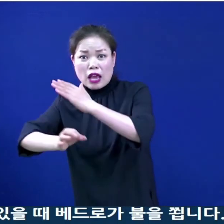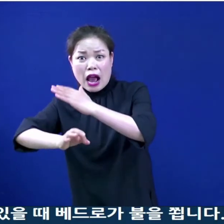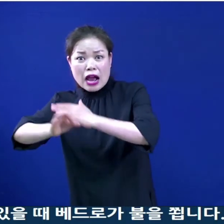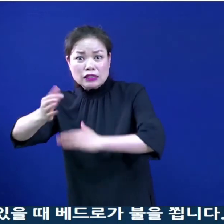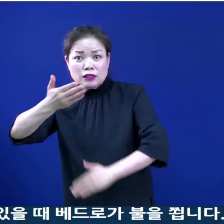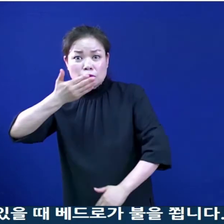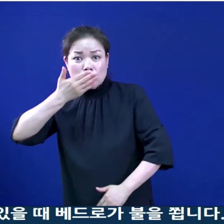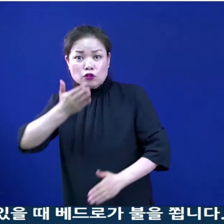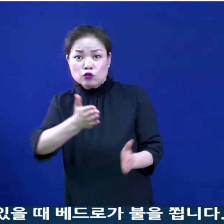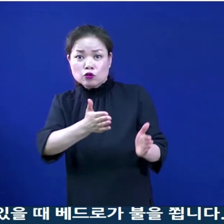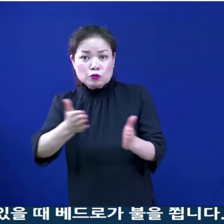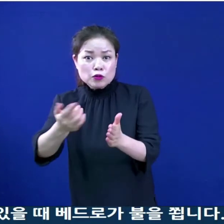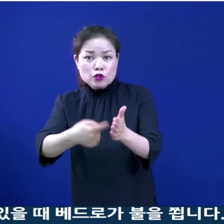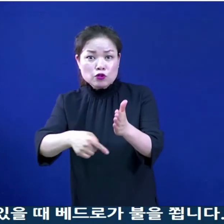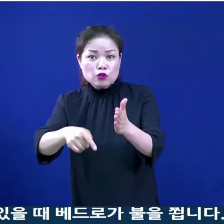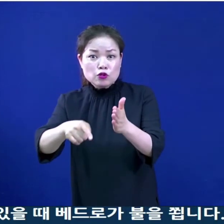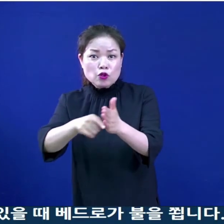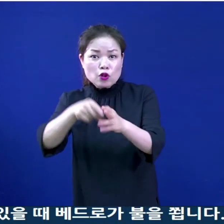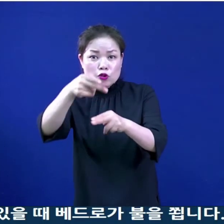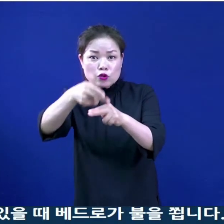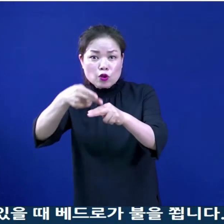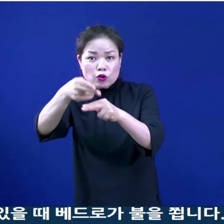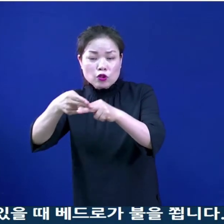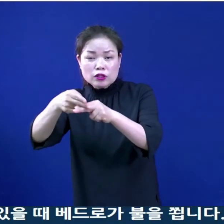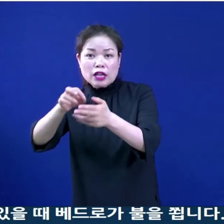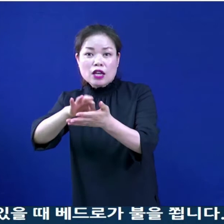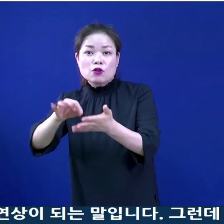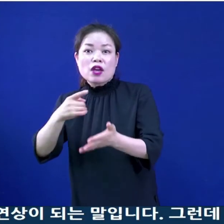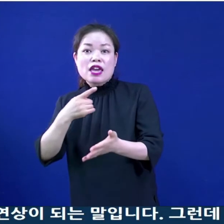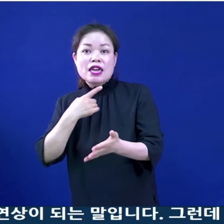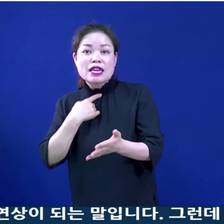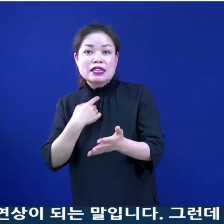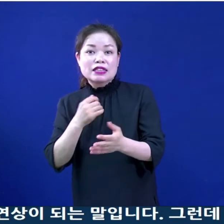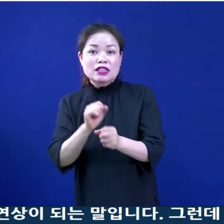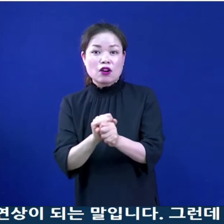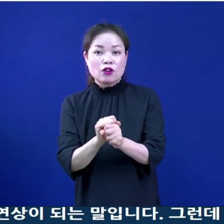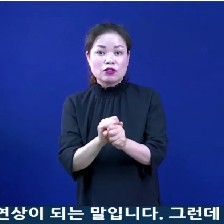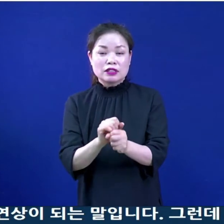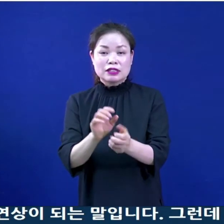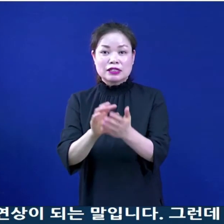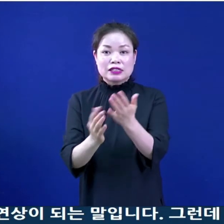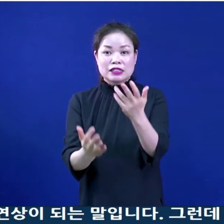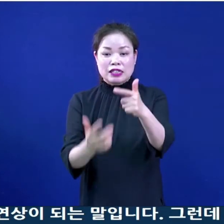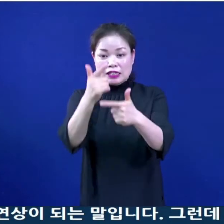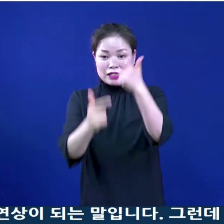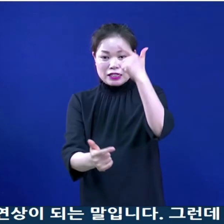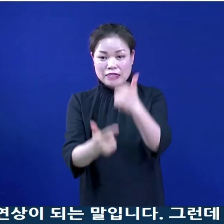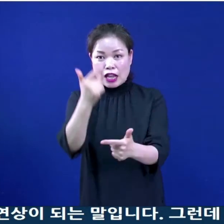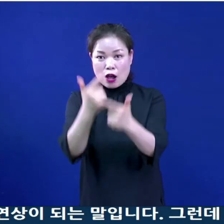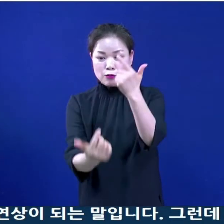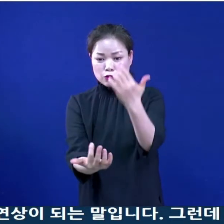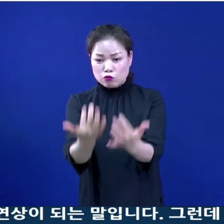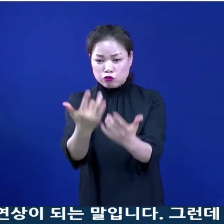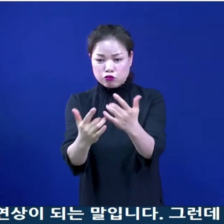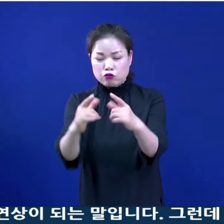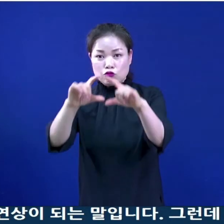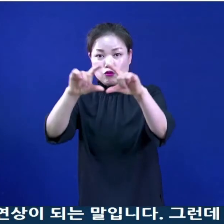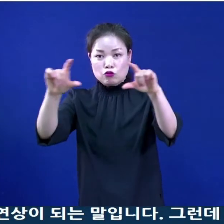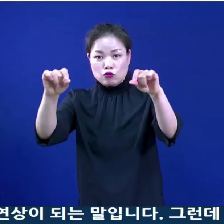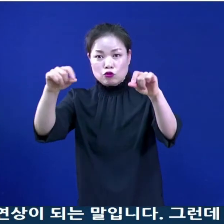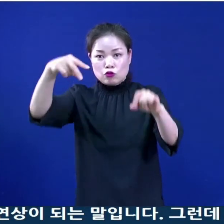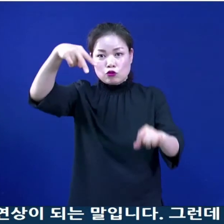아침상 마련하기 위해서 요리용으로 쓰고 있던 그 숯불과 똑같은 숯불, 성경 전체에 딱 2번 나와요.